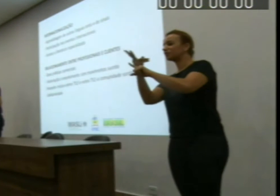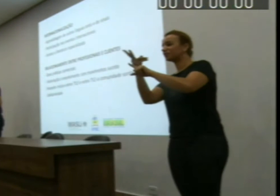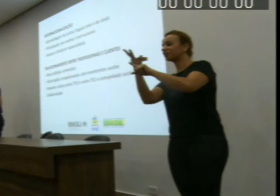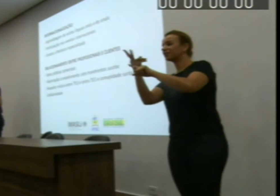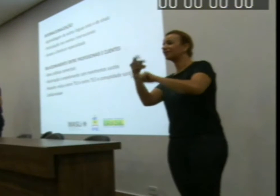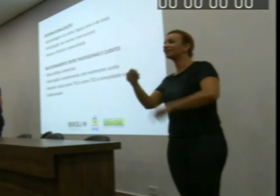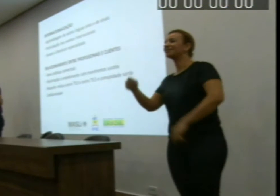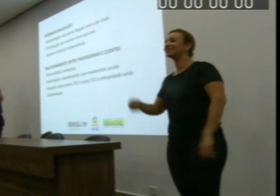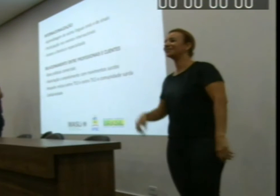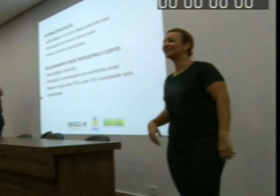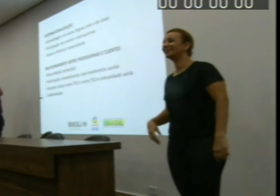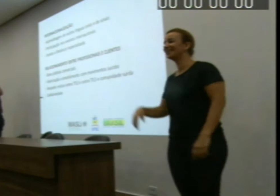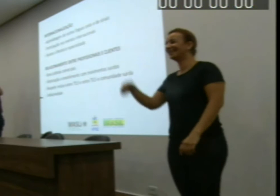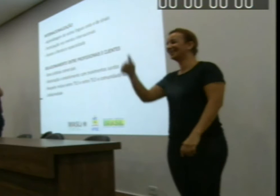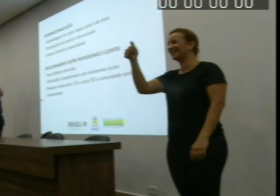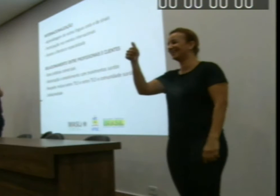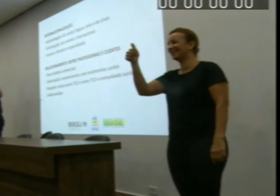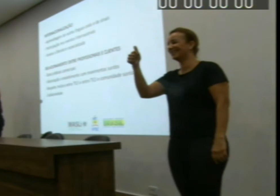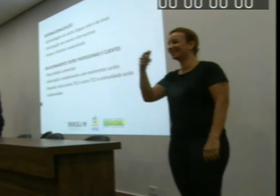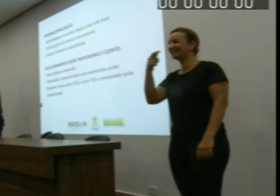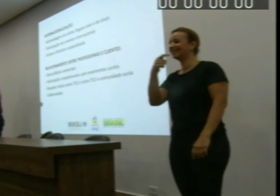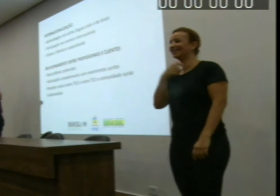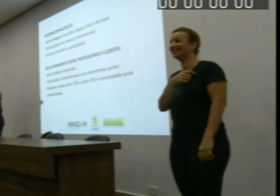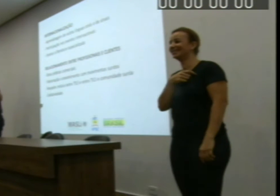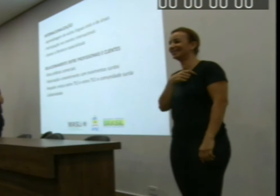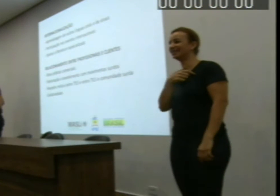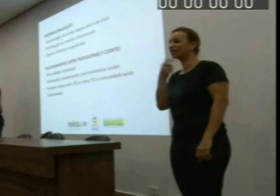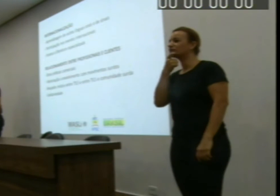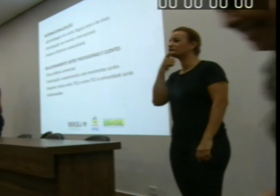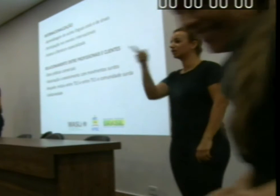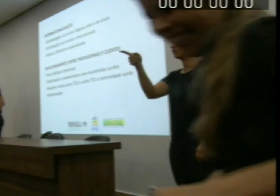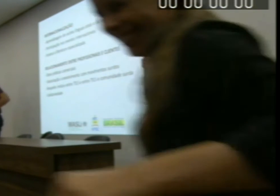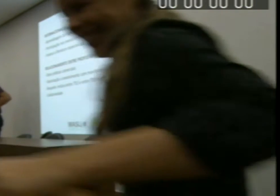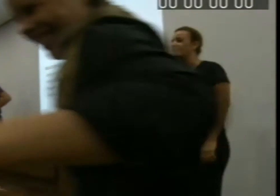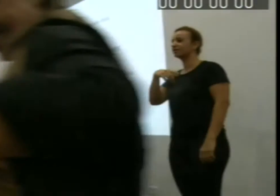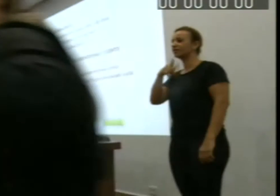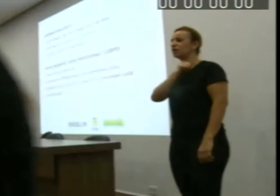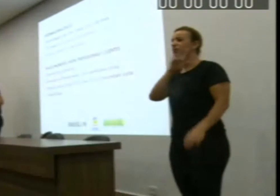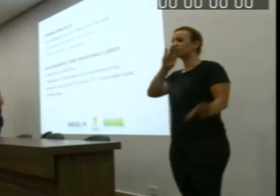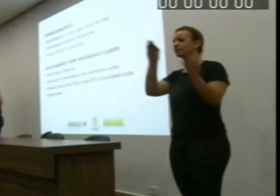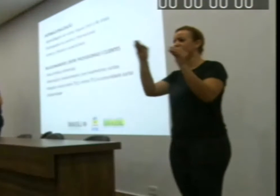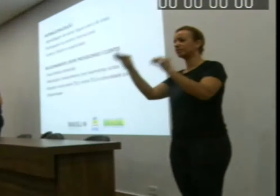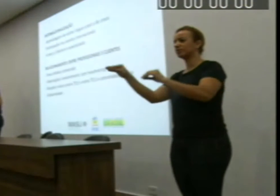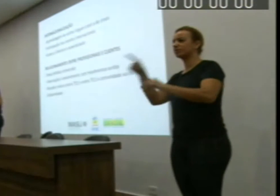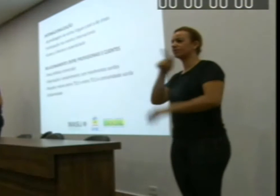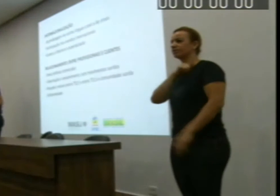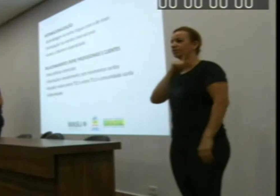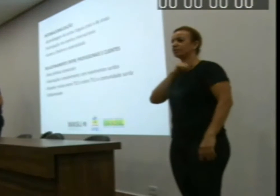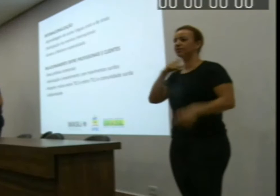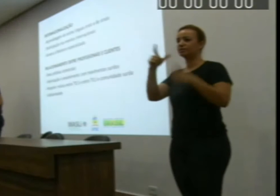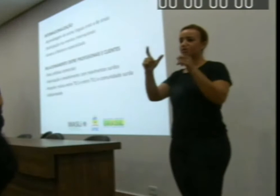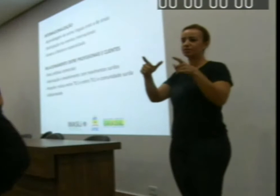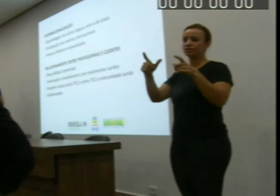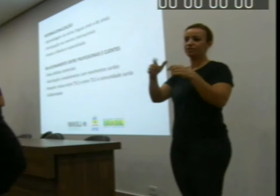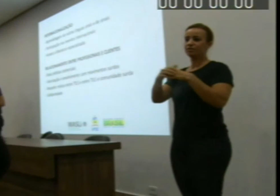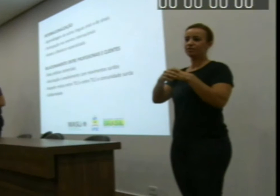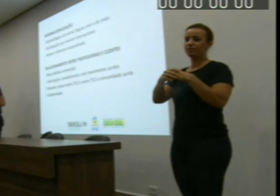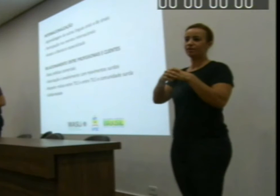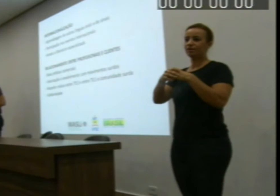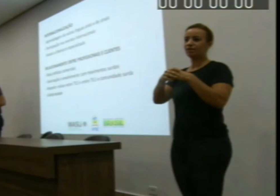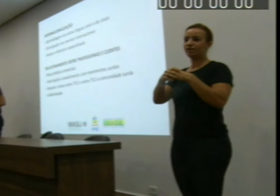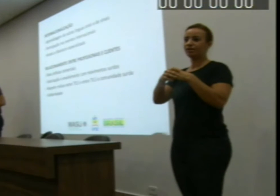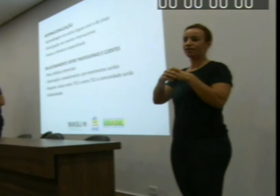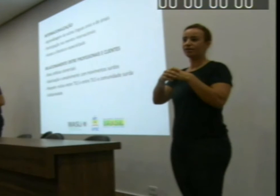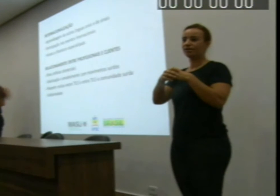Claudineia não a bolsa essa Ah tá essa bolsa é minha aham tá ligado tá ligado